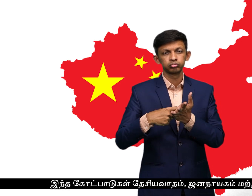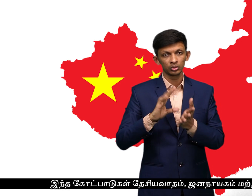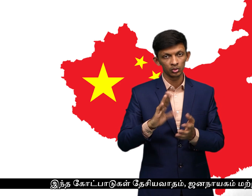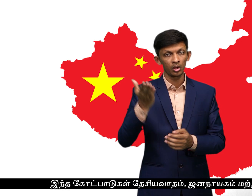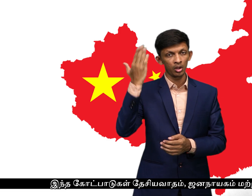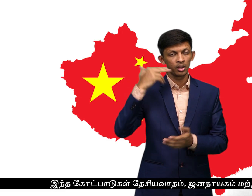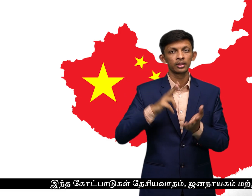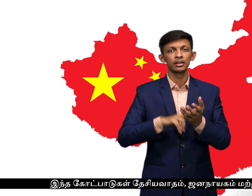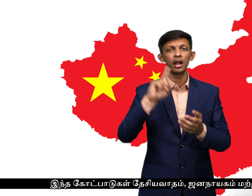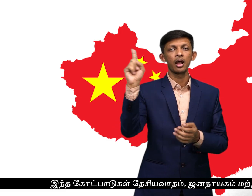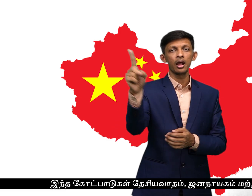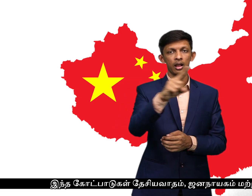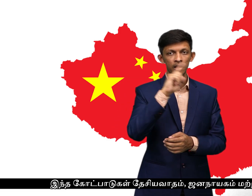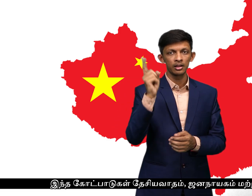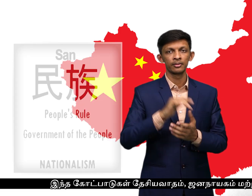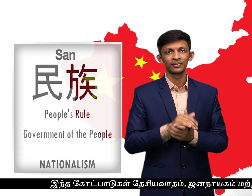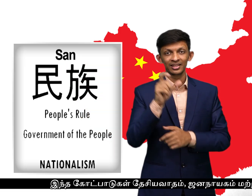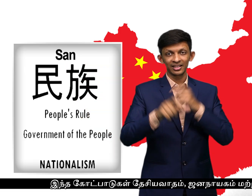ஜனநாயகம் மற்றும் சோஷலிசம்.